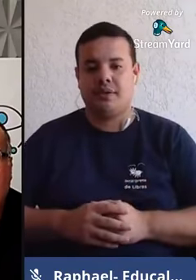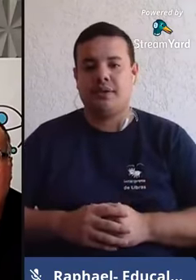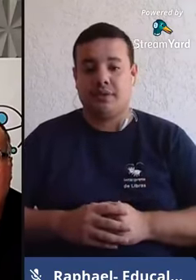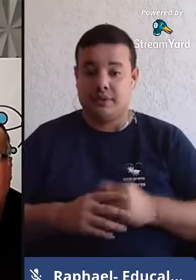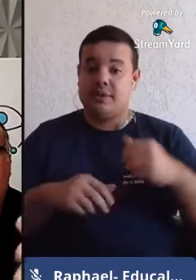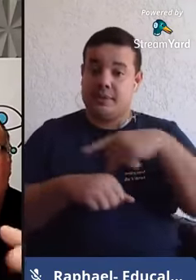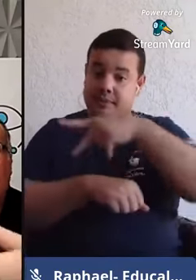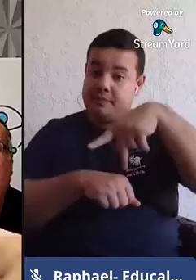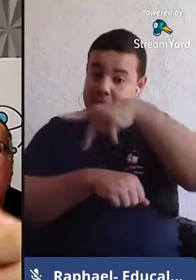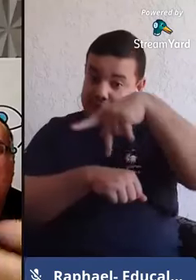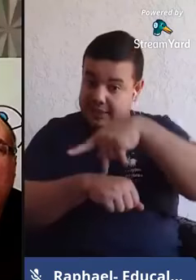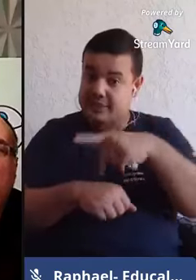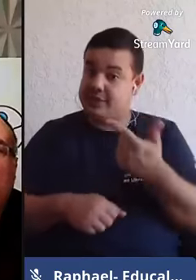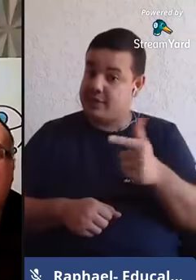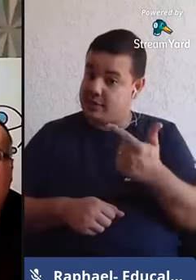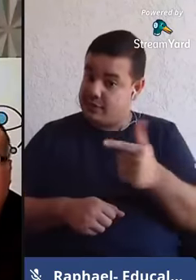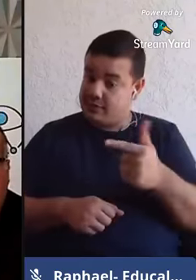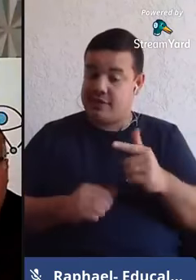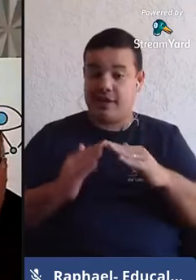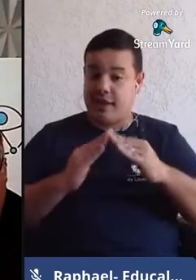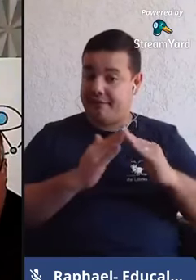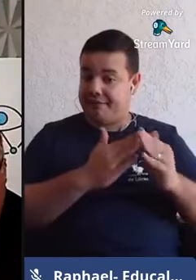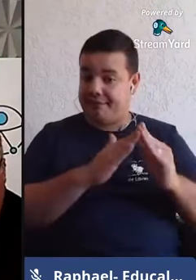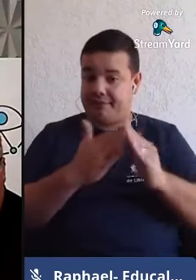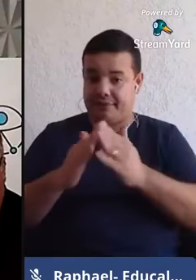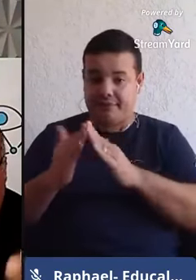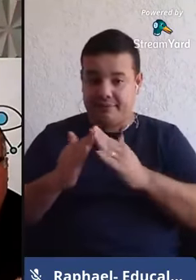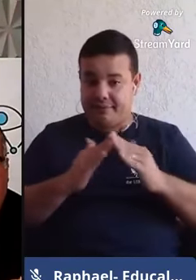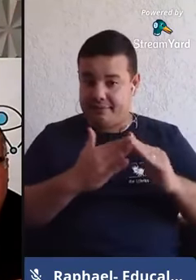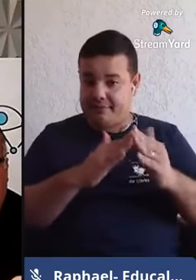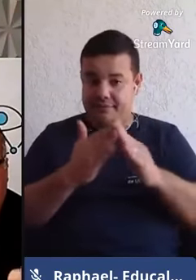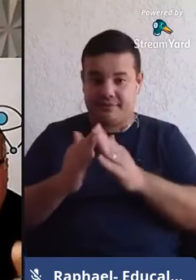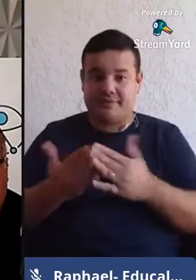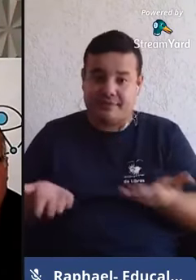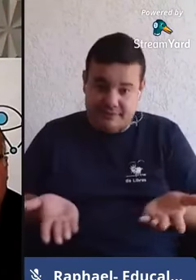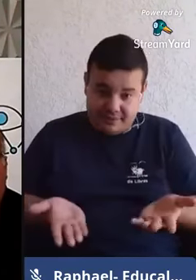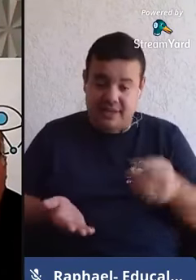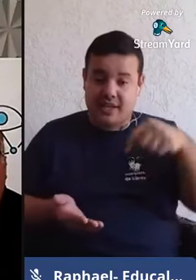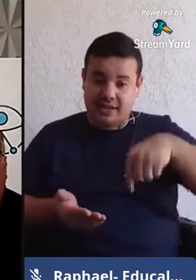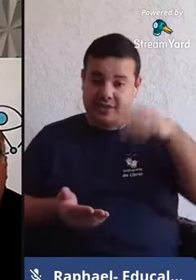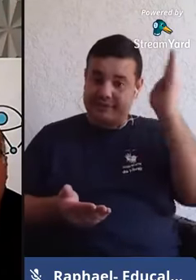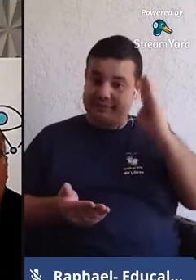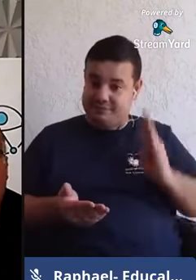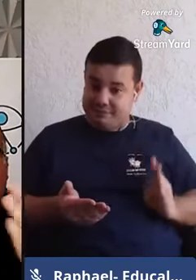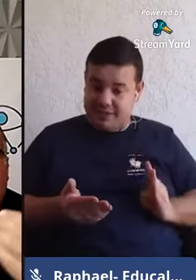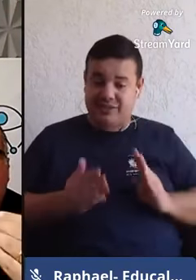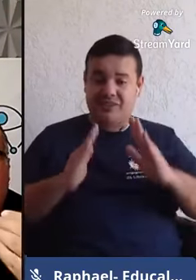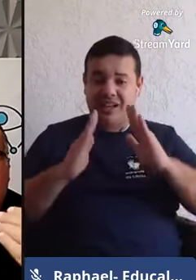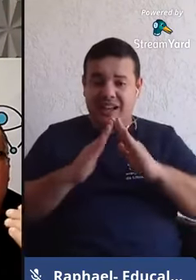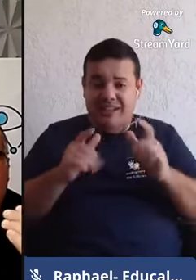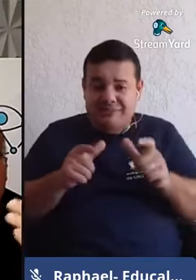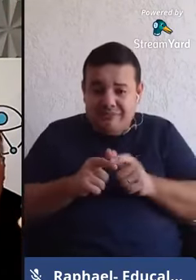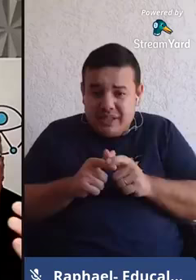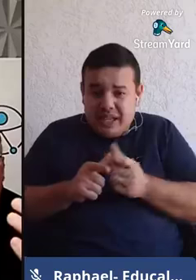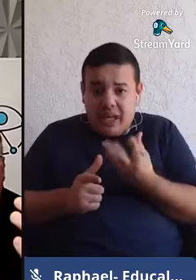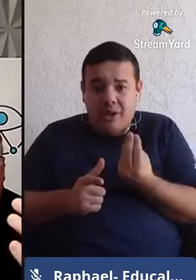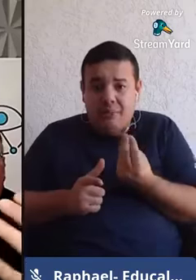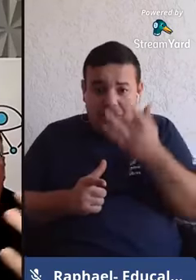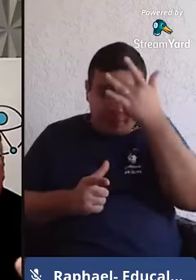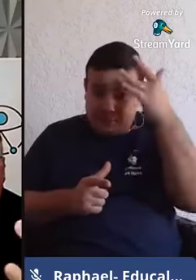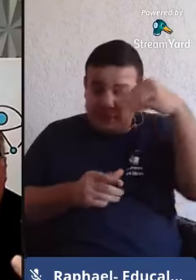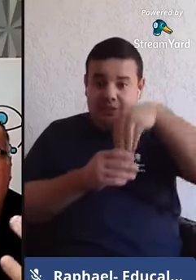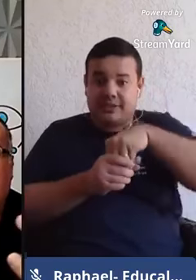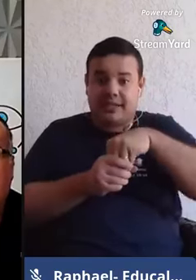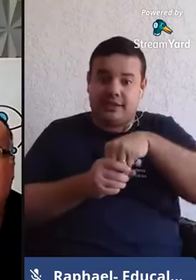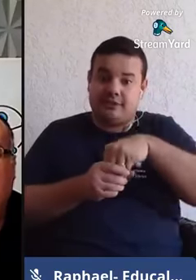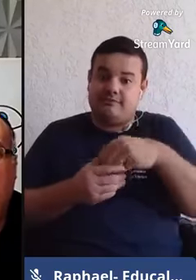comunidades, moram 18 pessoas num cômodo de 20 metros quadrados, como tem no Brasil. Então, de repente, não sei se aqui no Brasil, essa